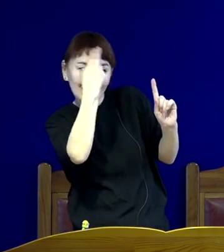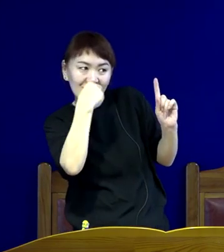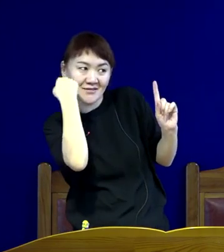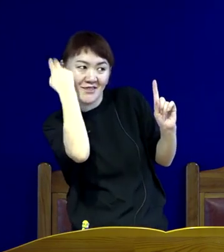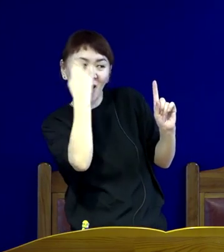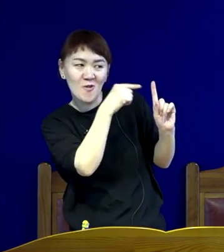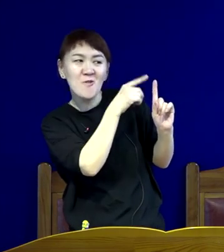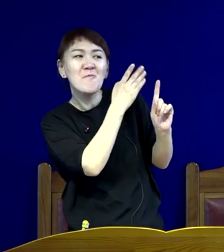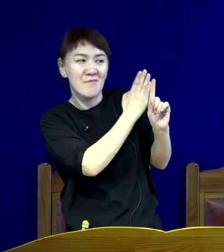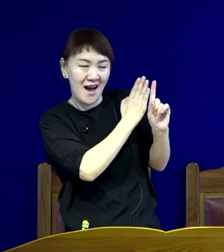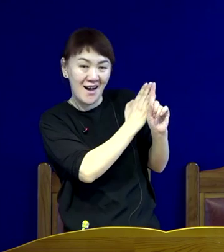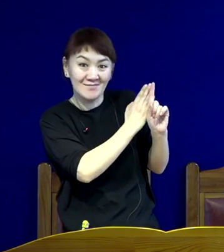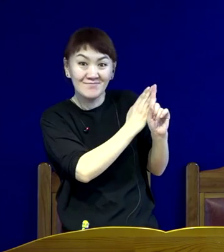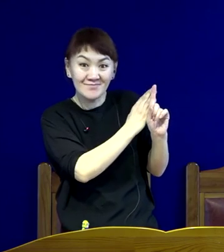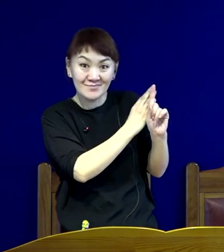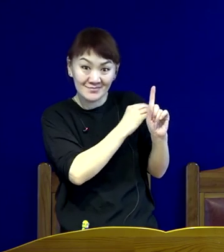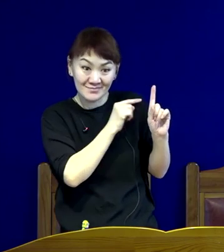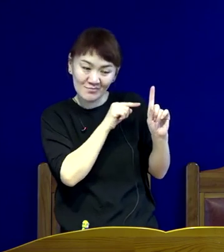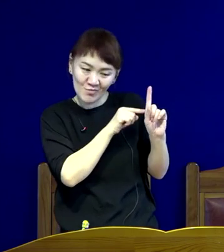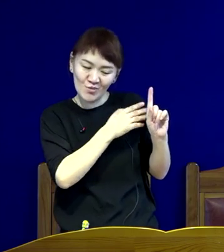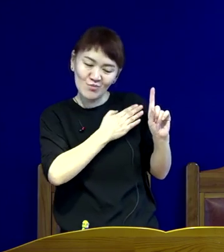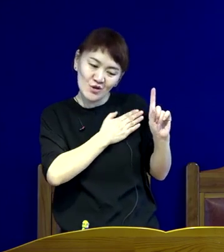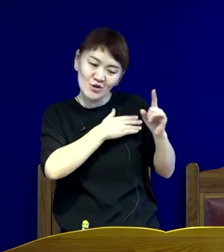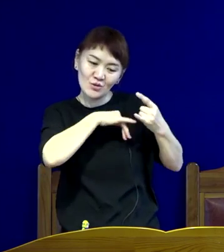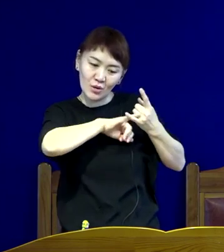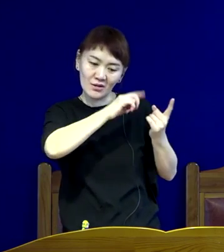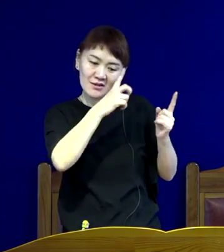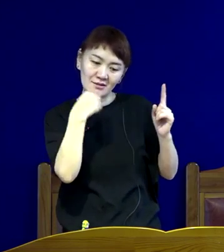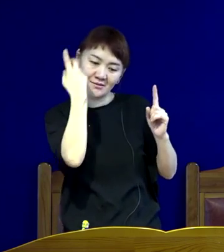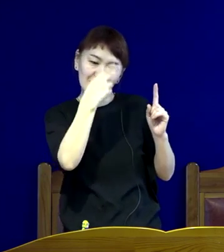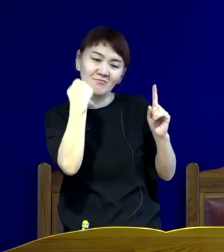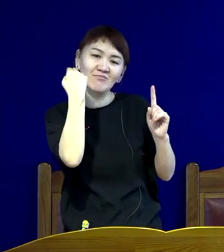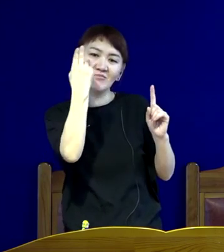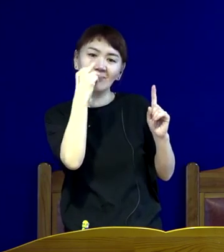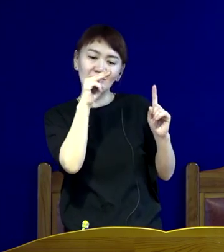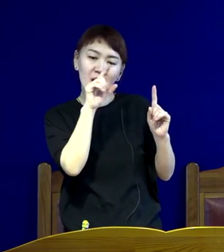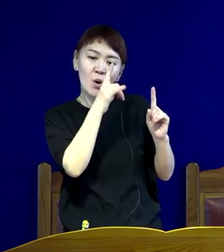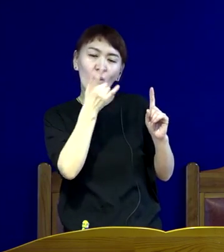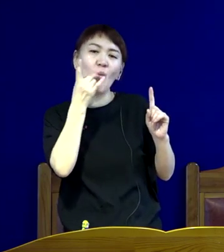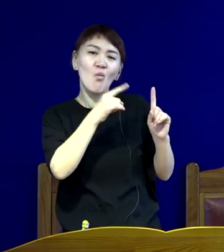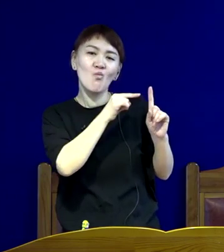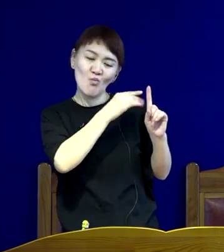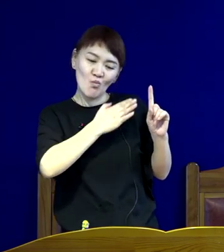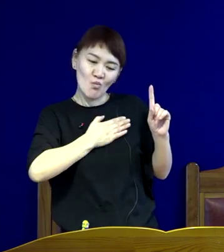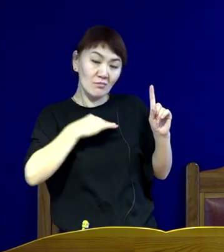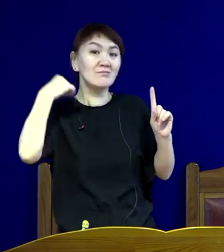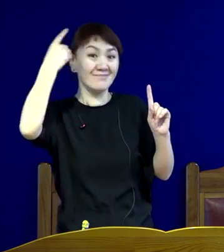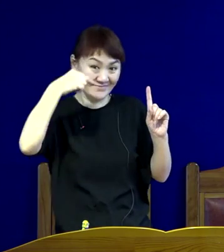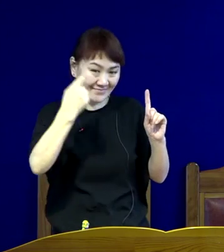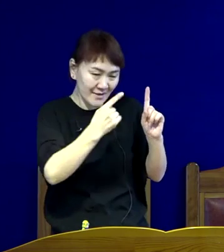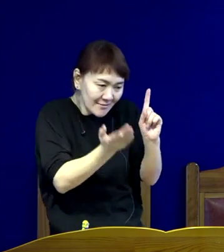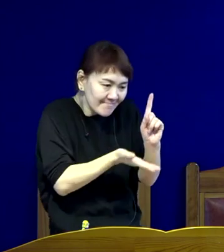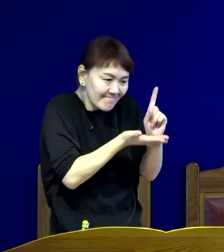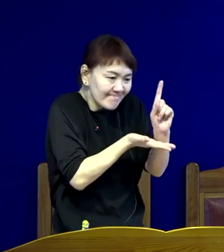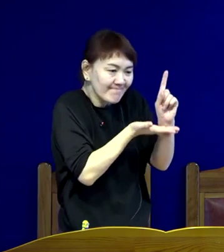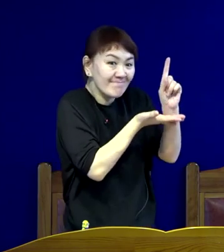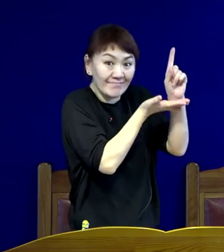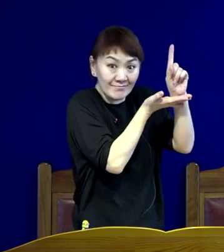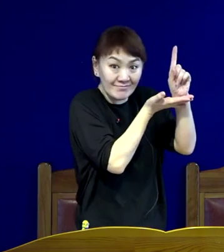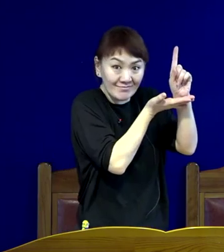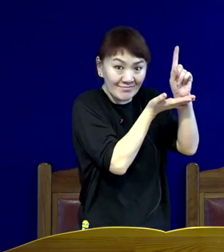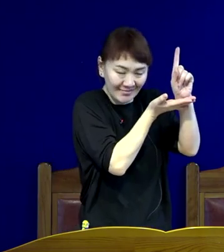Эрэгтэй хүнийг босгодог ажил бол эмэгтэй хүн хийдэг. За тэгээд босгогдсон эр хүнээр дамжуулан баяр